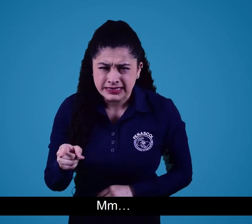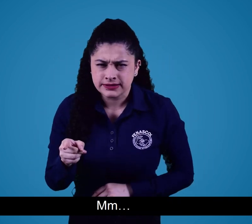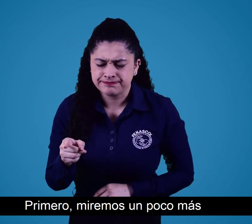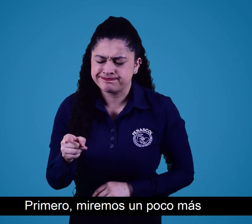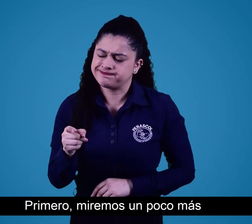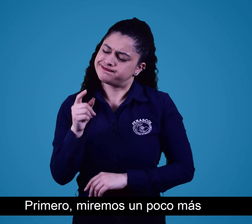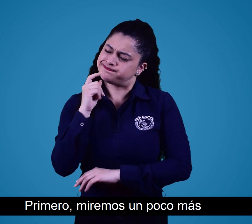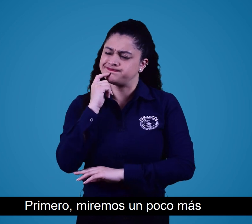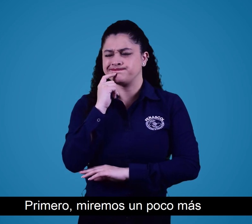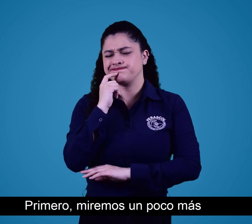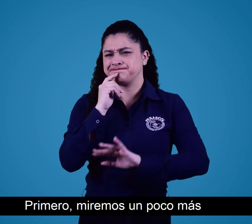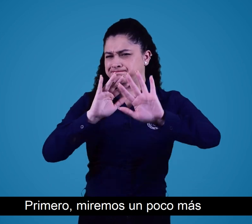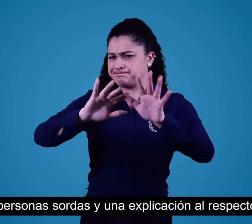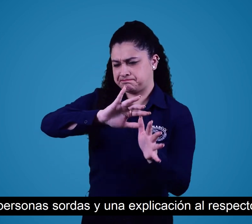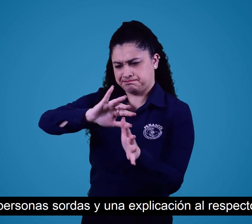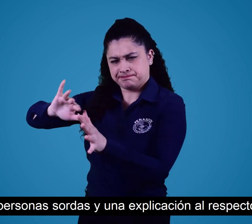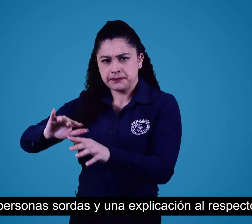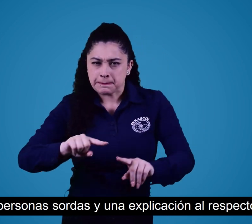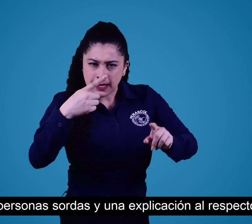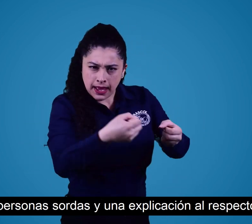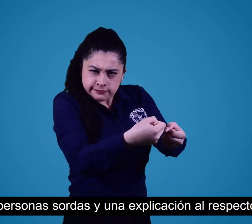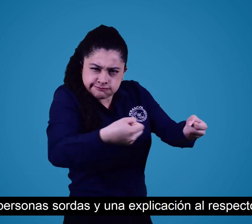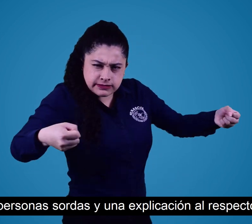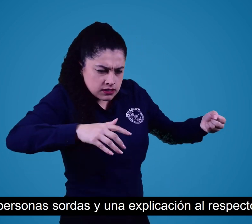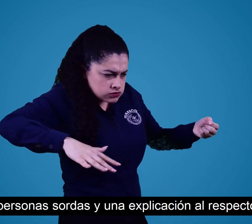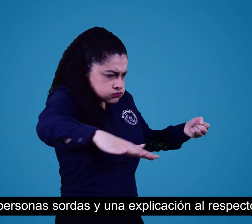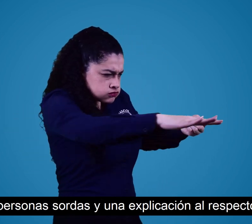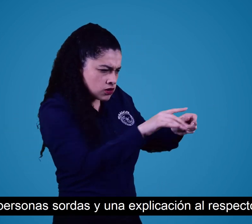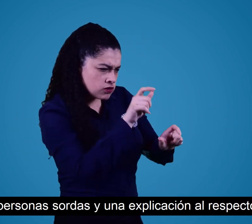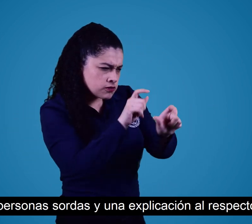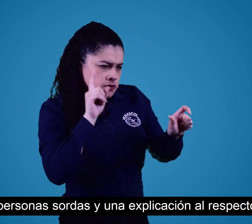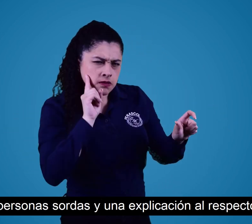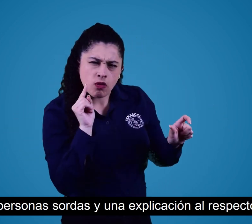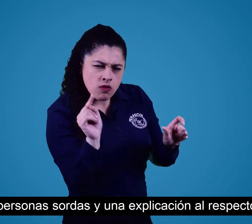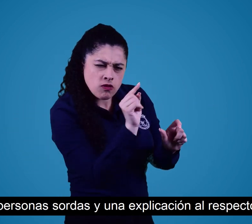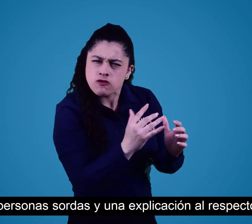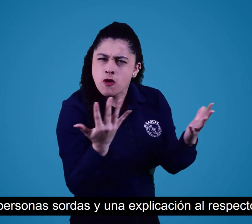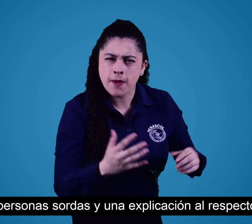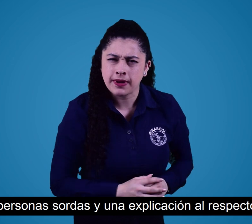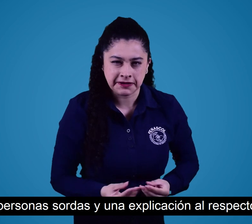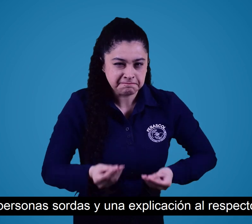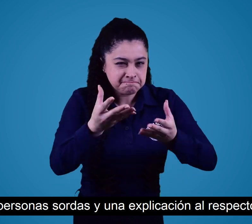Primero, miremos un poco más a las personas sordas Y una explicación al respecto